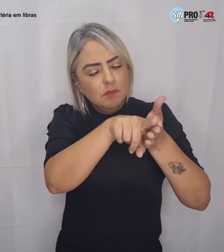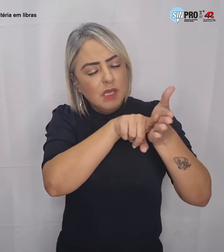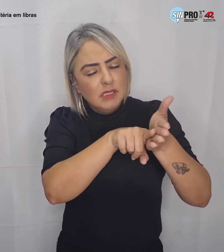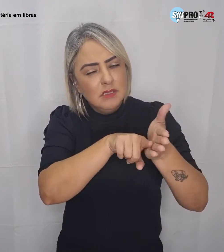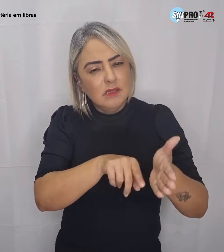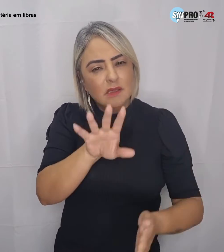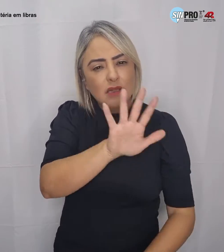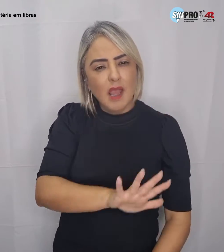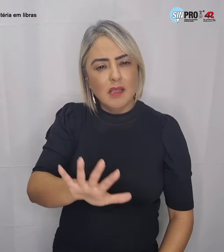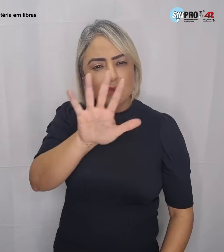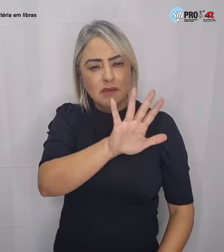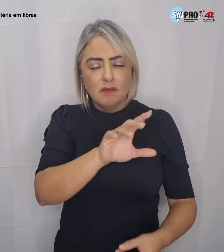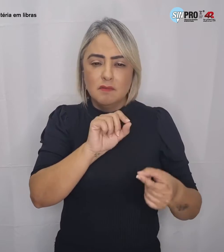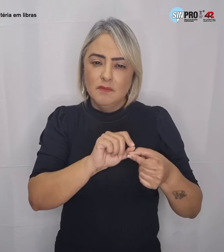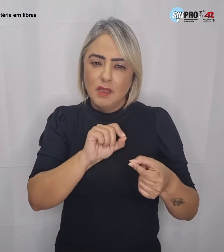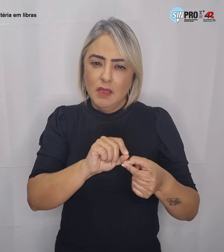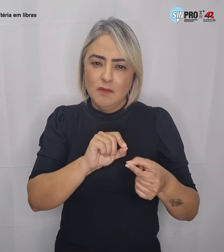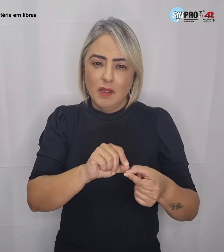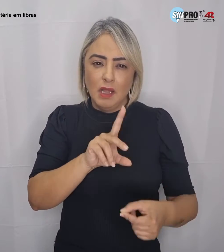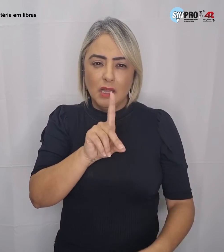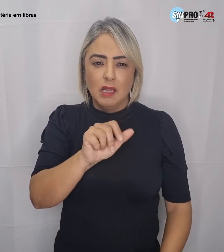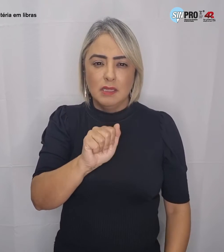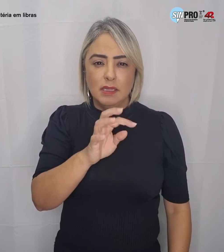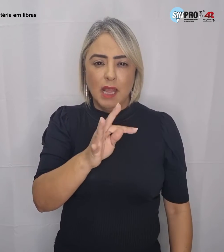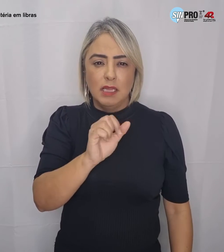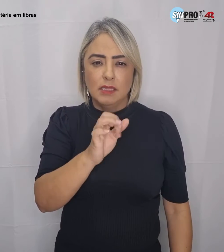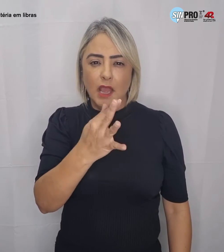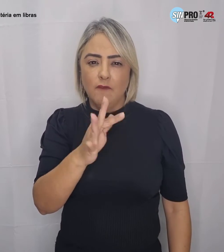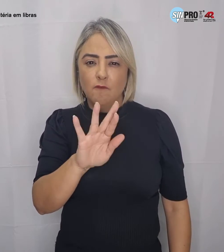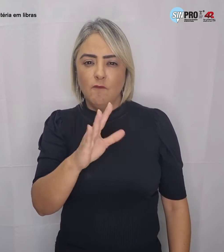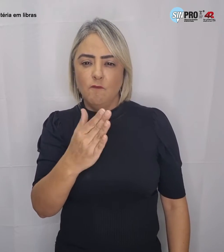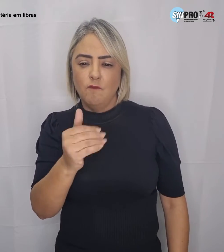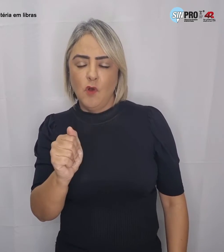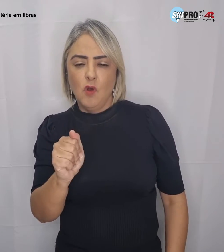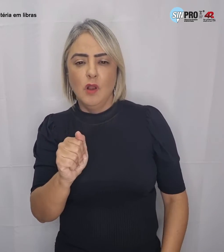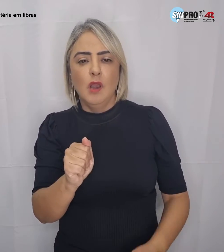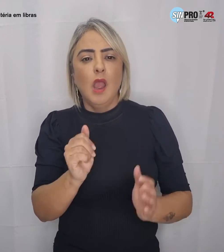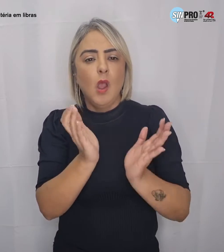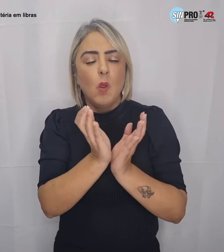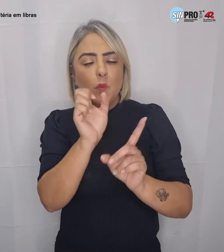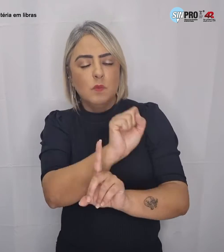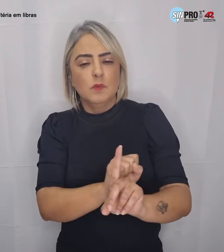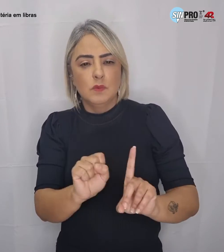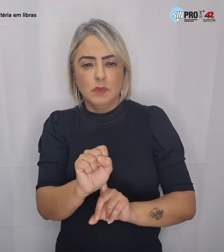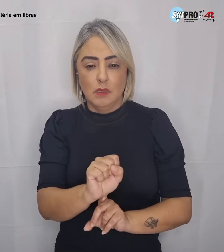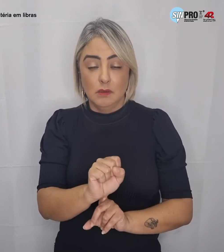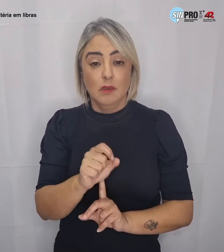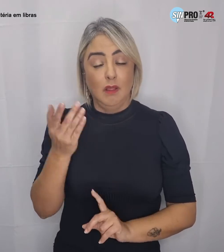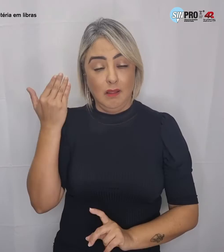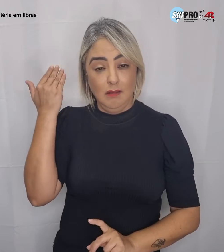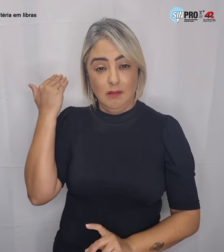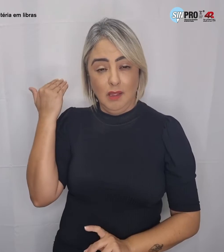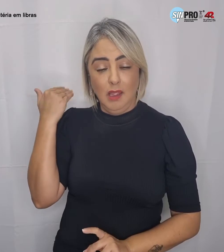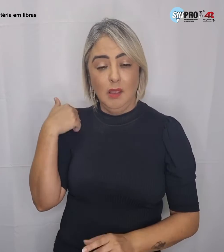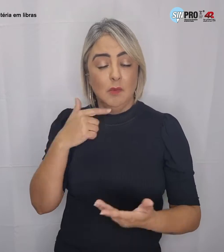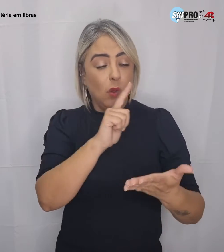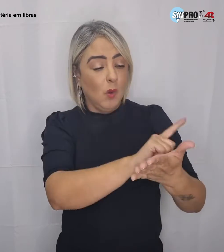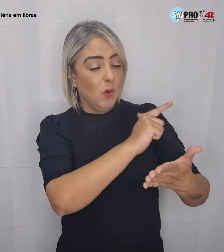pesquisas nacionais feitas pela Datafolha, segundo grupos sociais. Na época, o